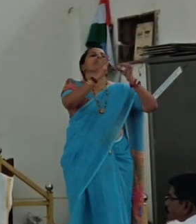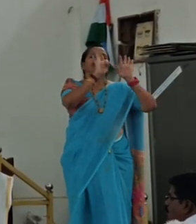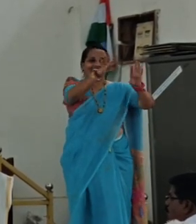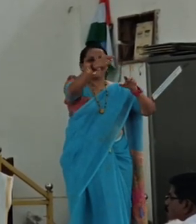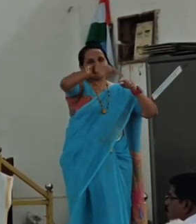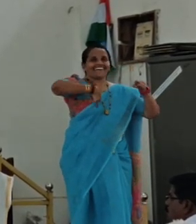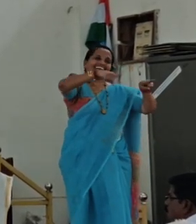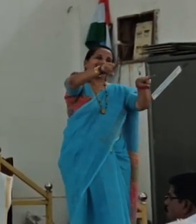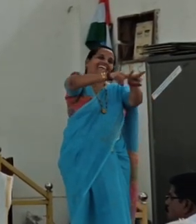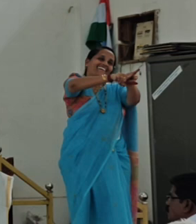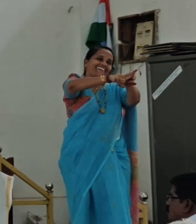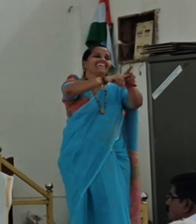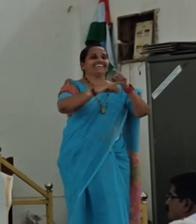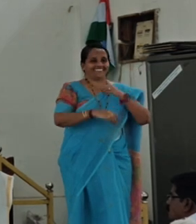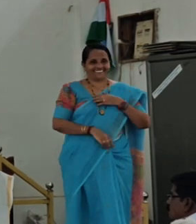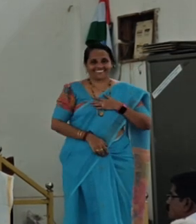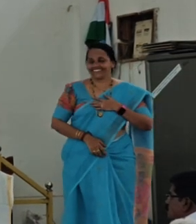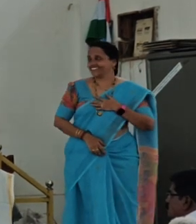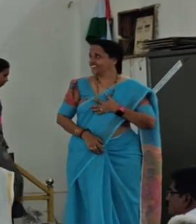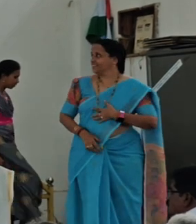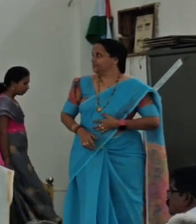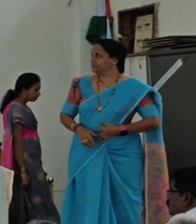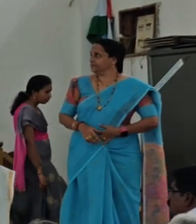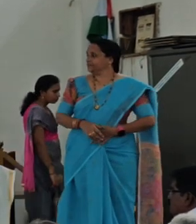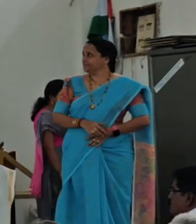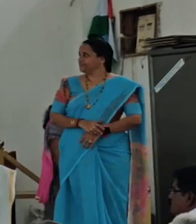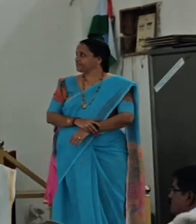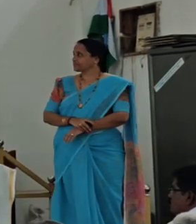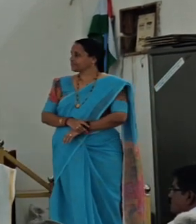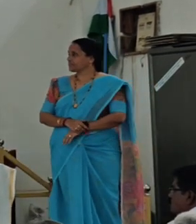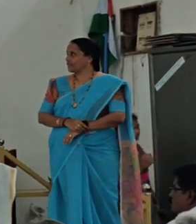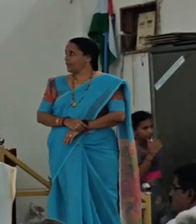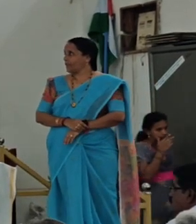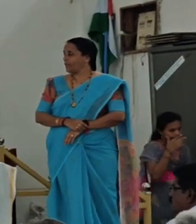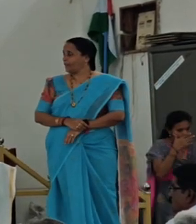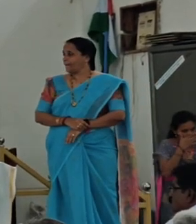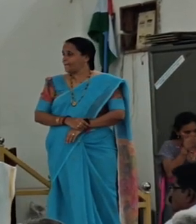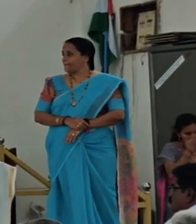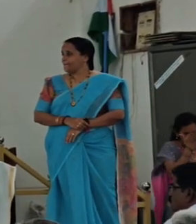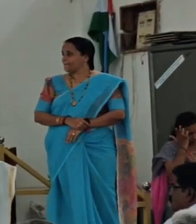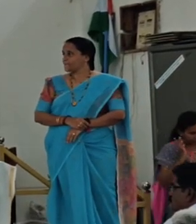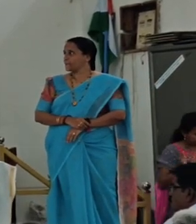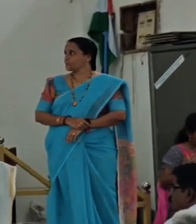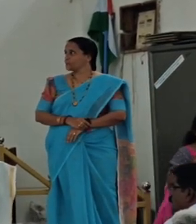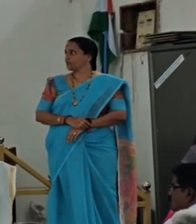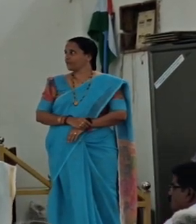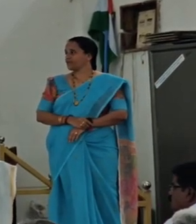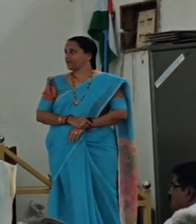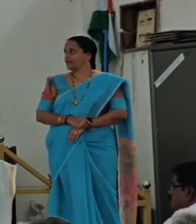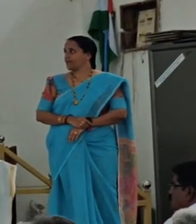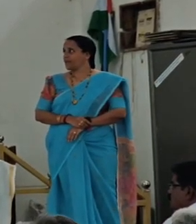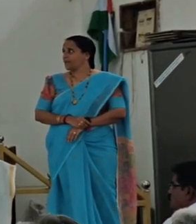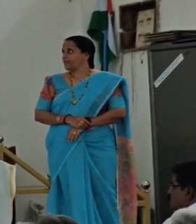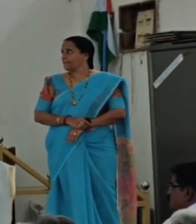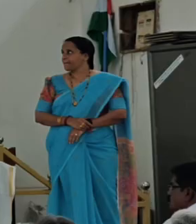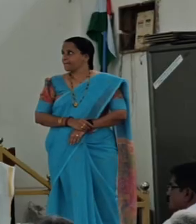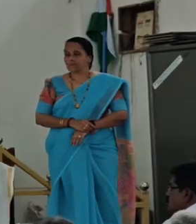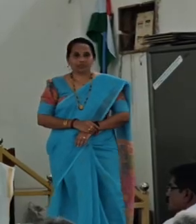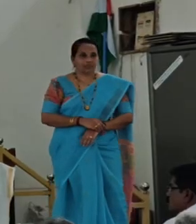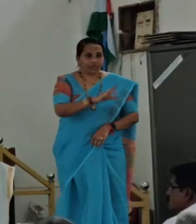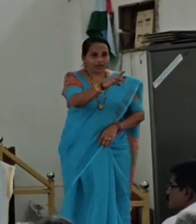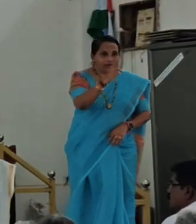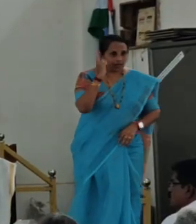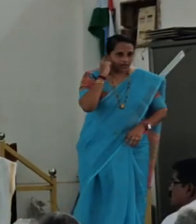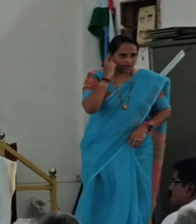మన ప్రవర్తనని బట్టి అంటే దీంట్లో ఉంటుంది, జాలి కాదు,